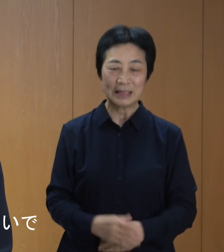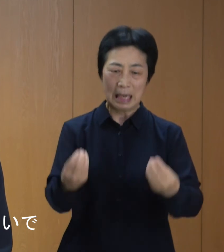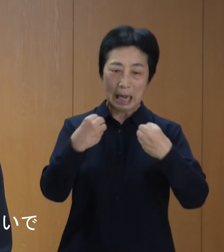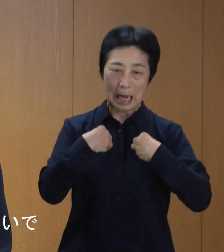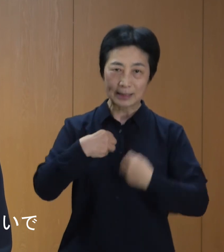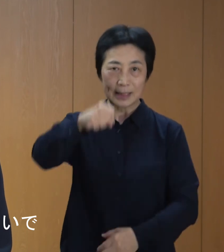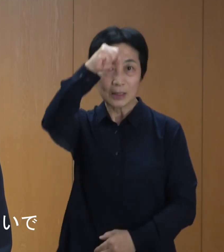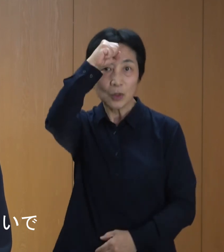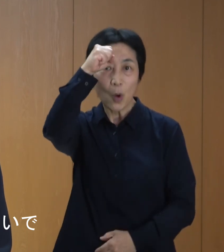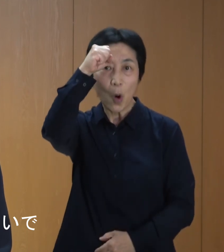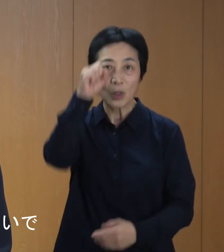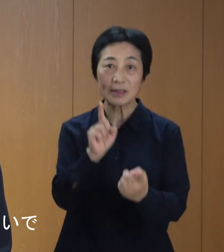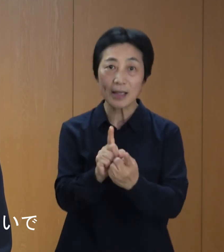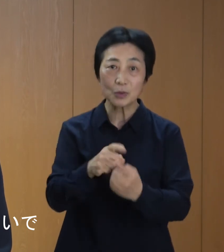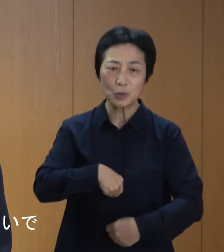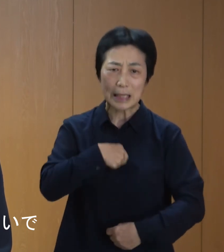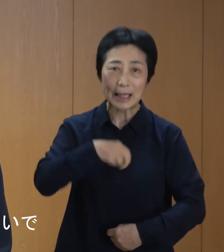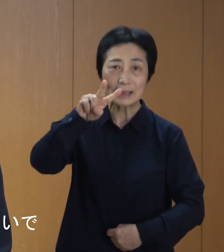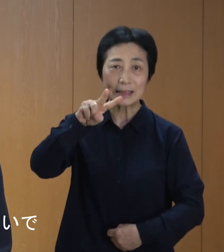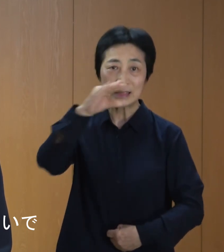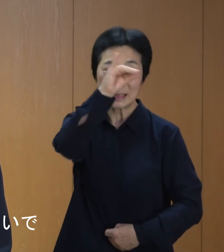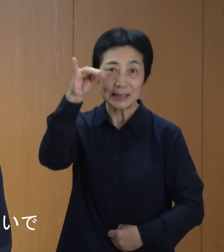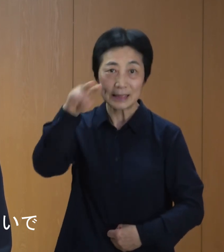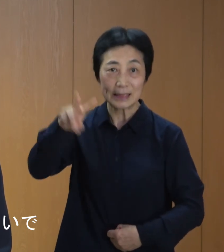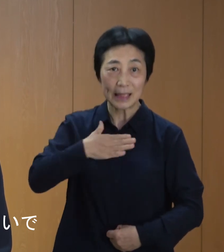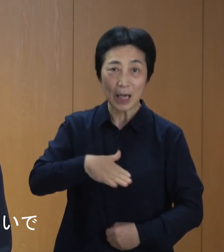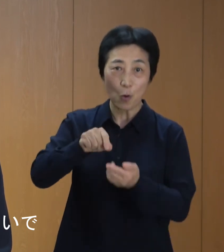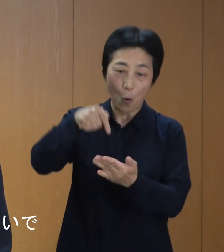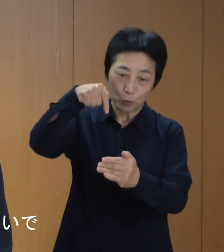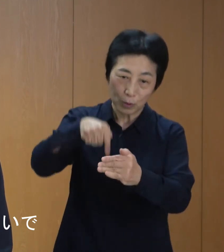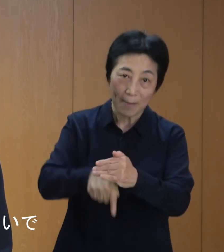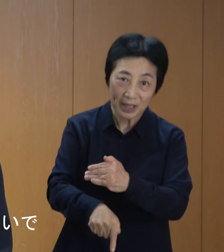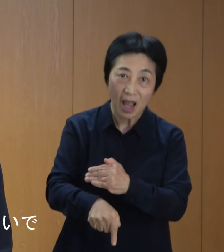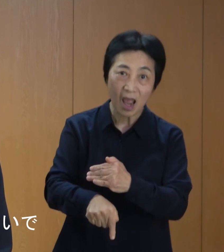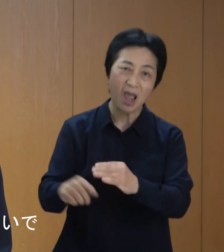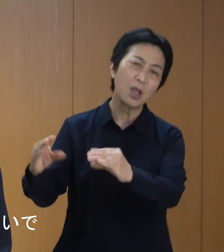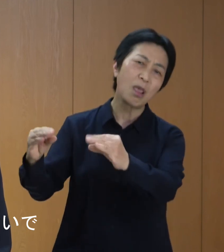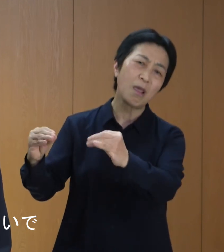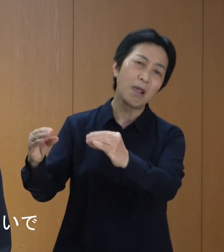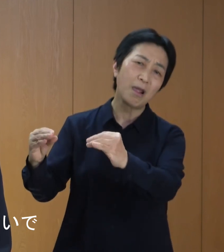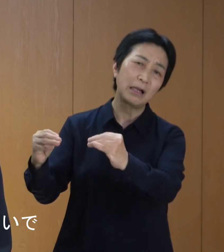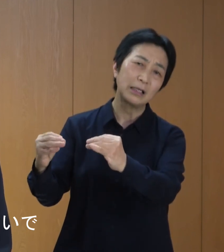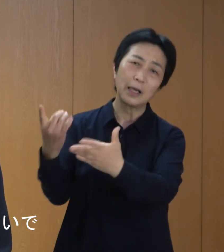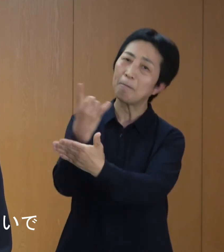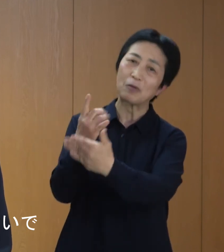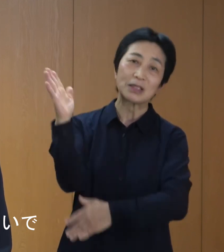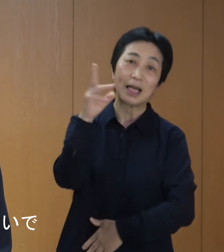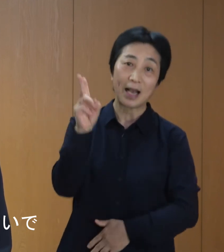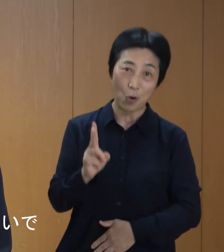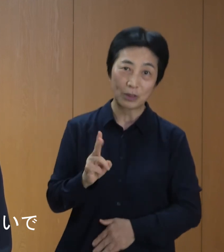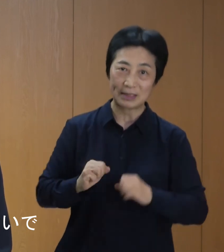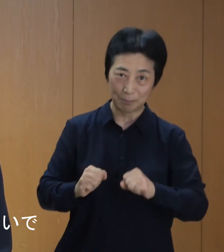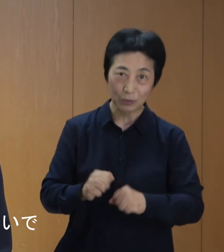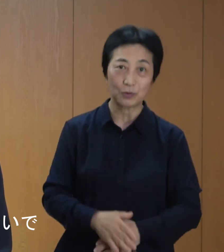理解を深め、憶測やデマなどに惑わされないようにしましょう。そして医療関係者や